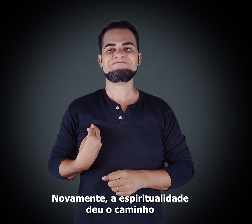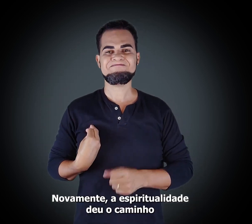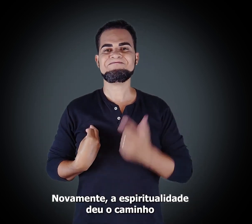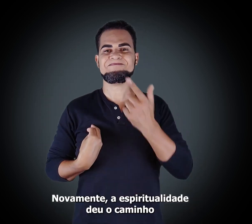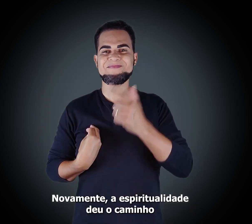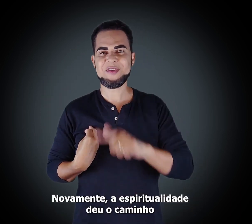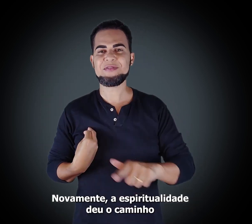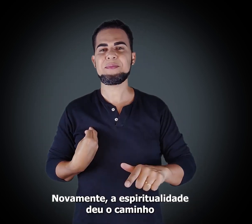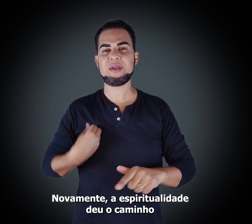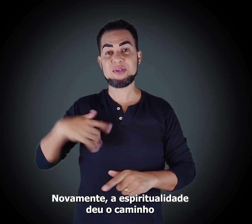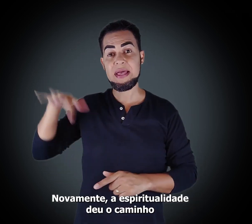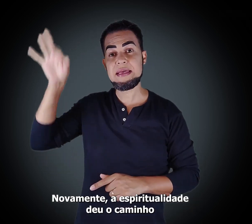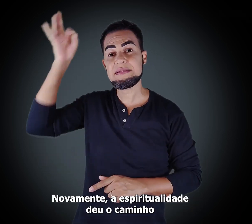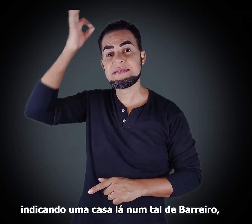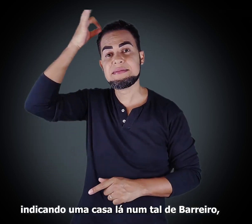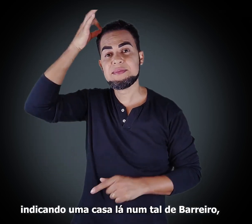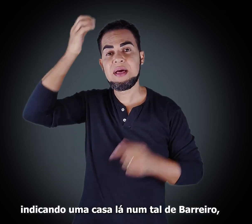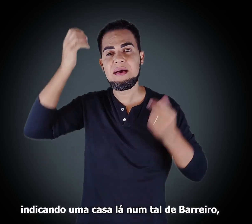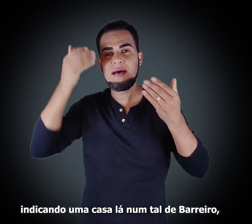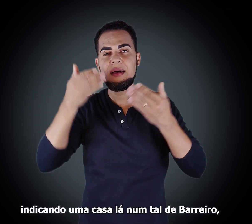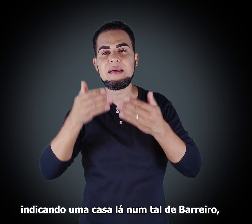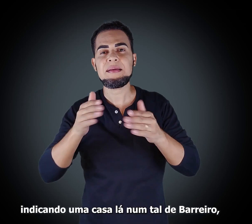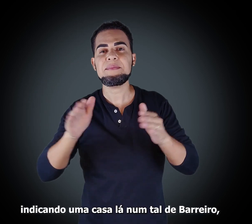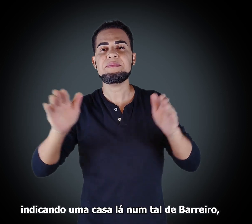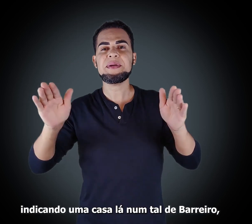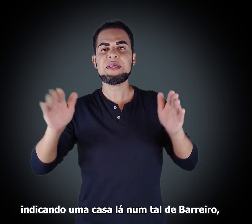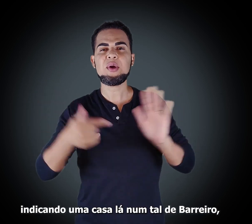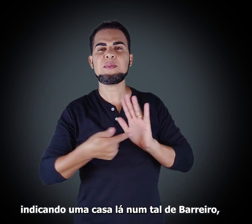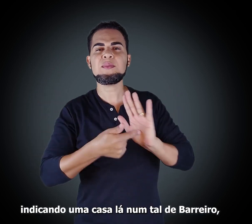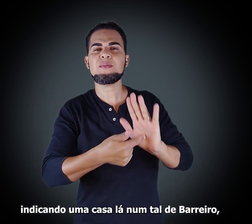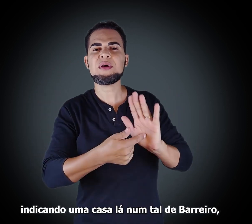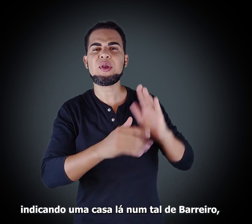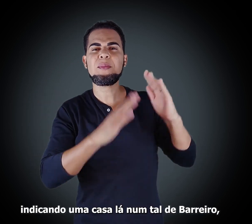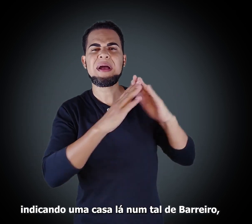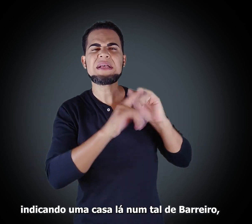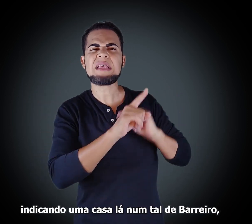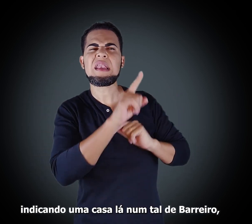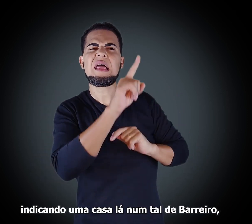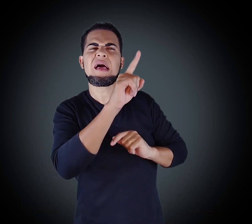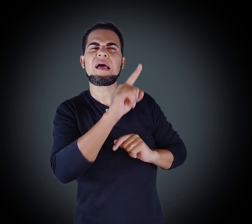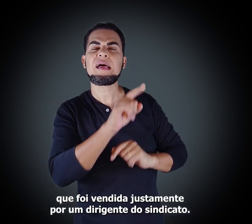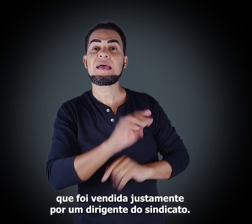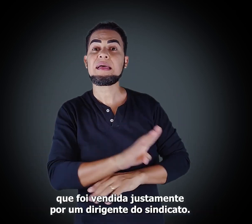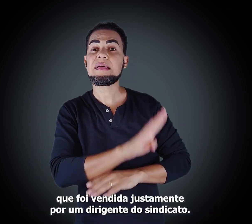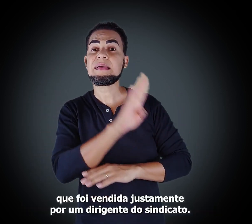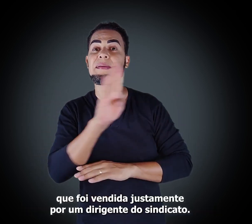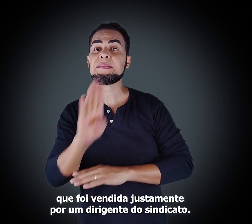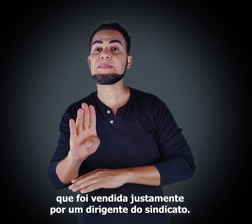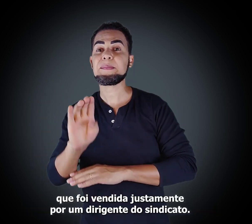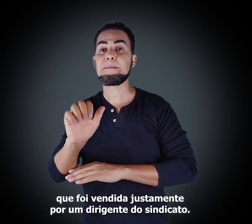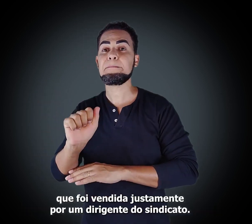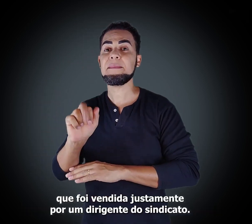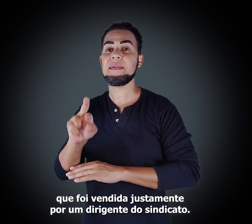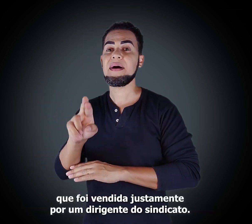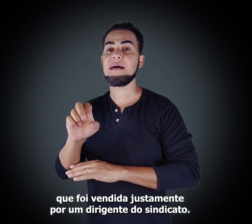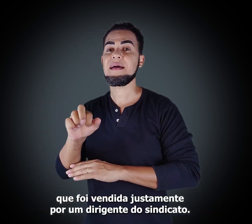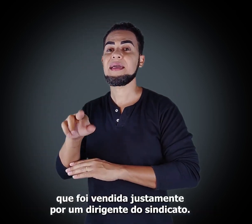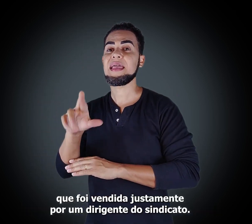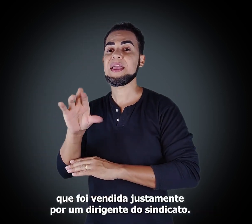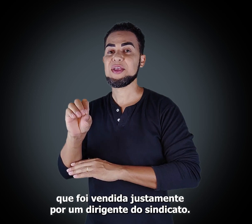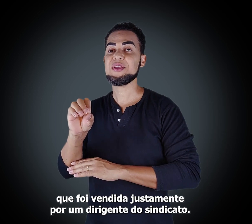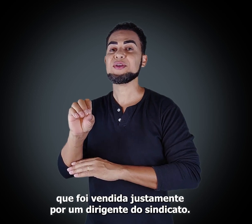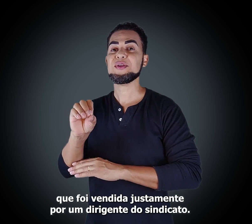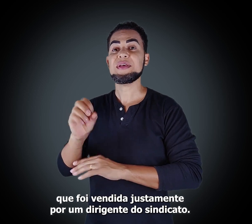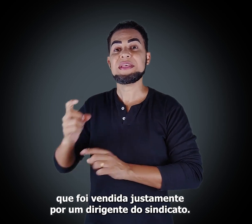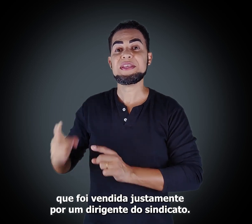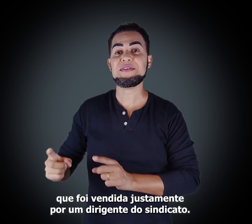a espiritualidade deu caminho, indicando uma casa lá num tal de Barreiro, que foi vendida justamente